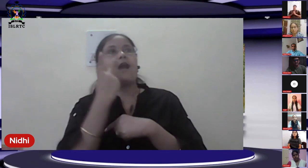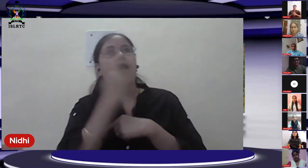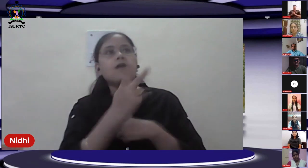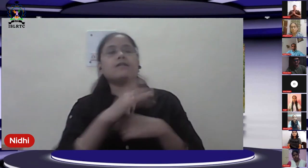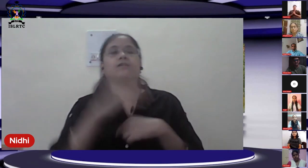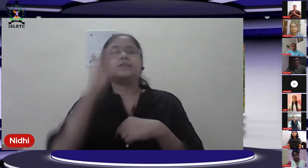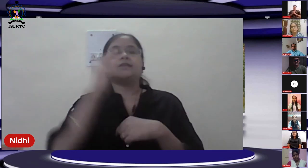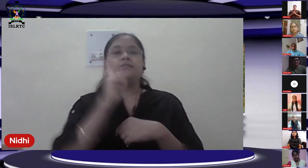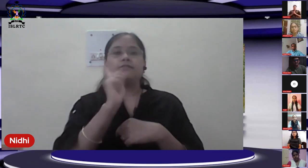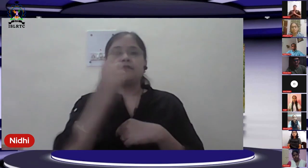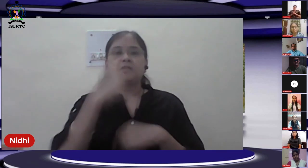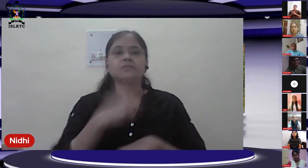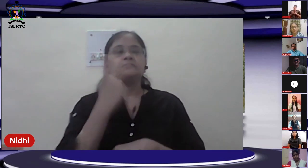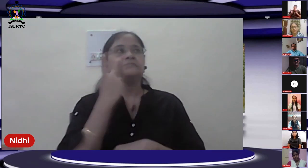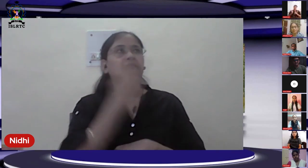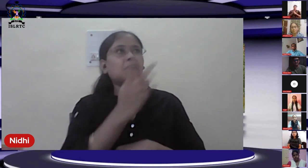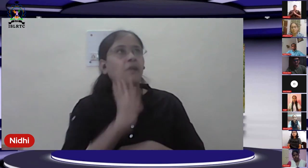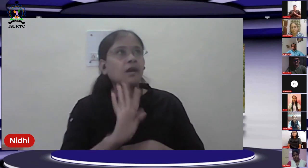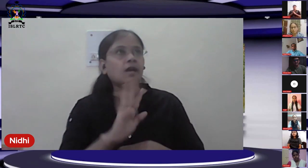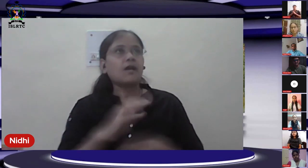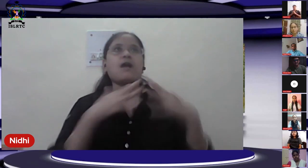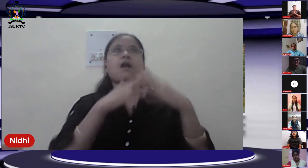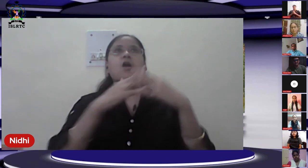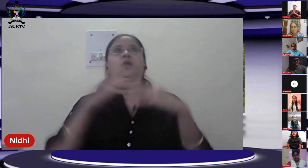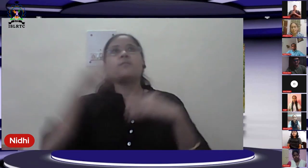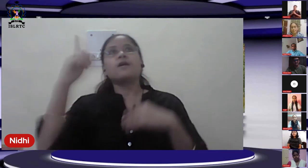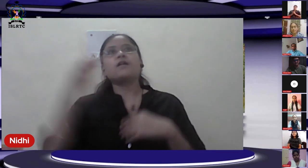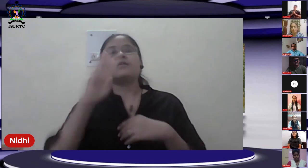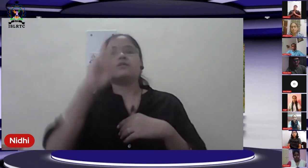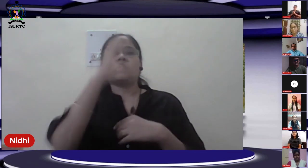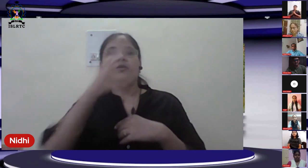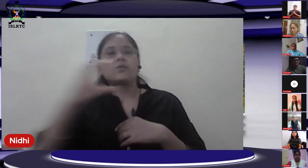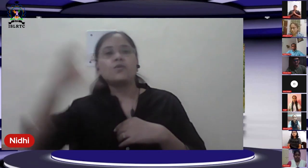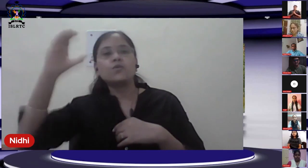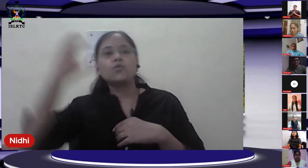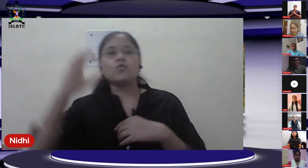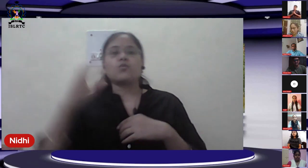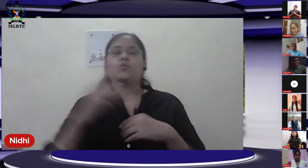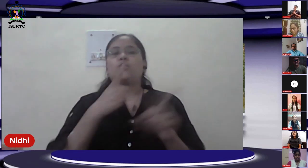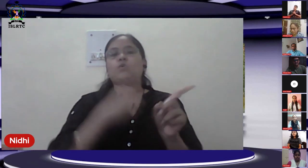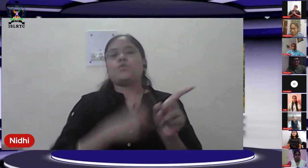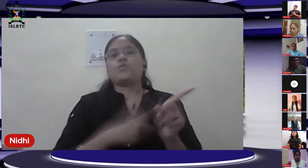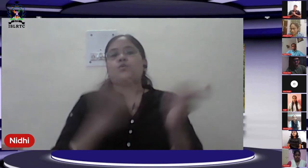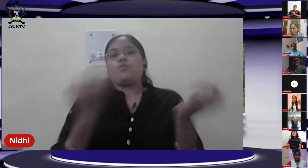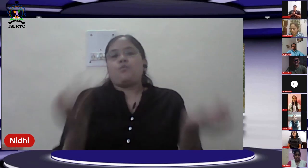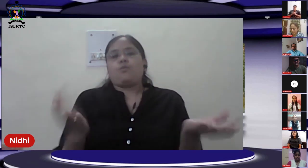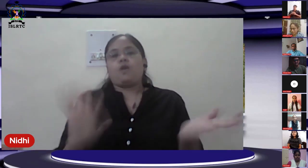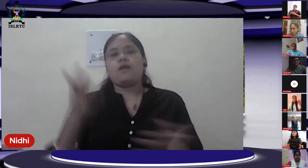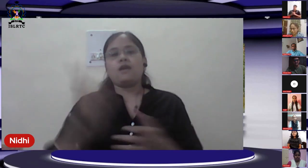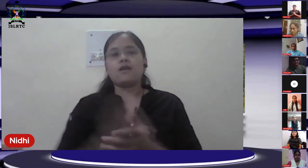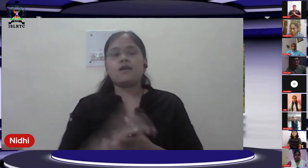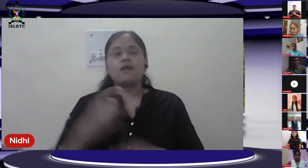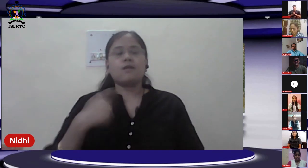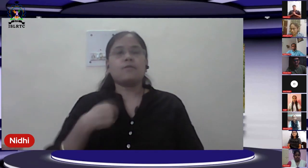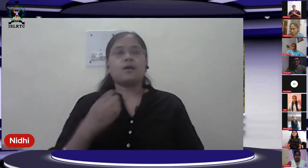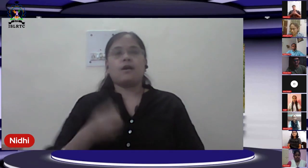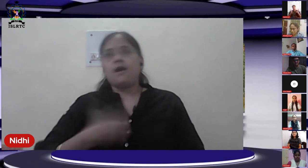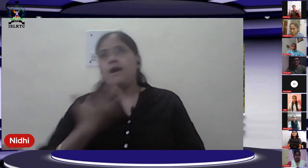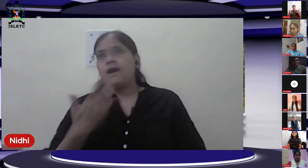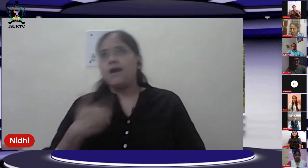यही दिखाई दी कि अमेरिका में 3 करोड़ लोग जो है योगा से जुड़े हुए हैं। तो मेरे को सुन के बड़ा प्राउड और बड़ा अच्छा लगा कि ये तो मेरे देश के